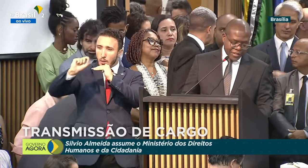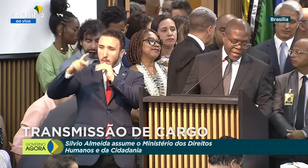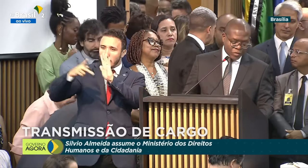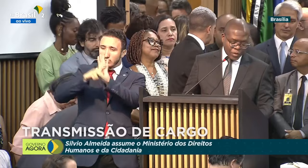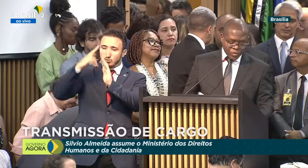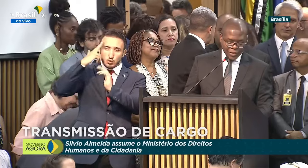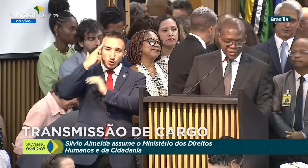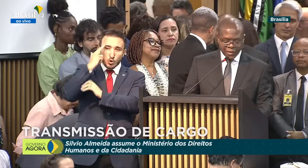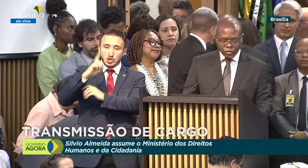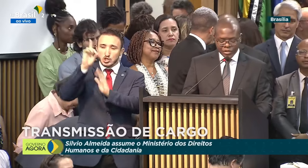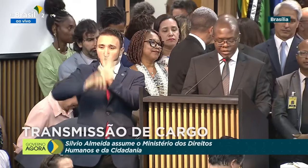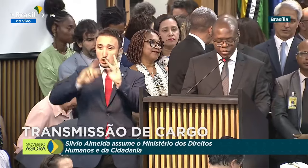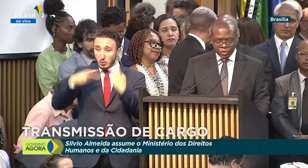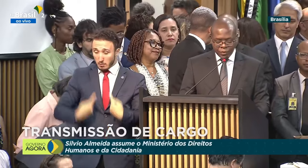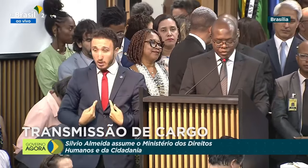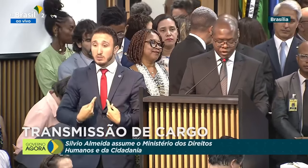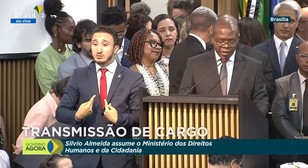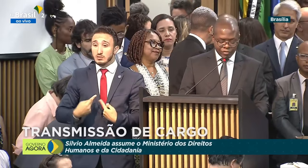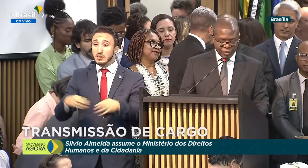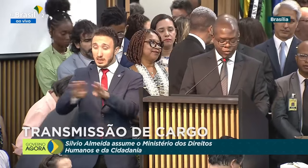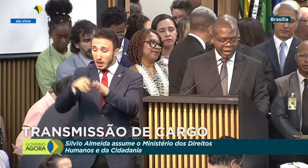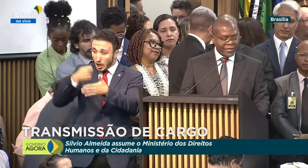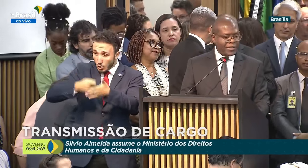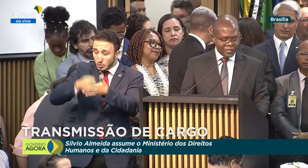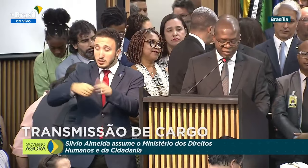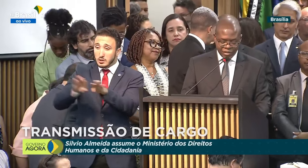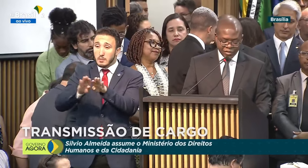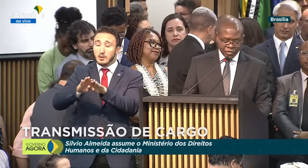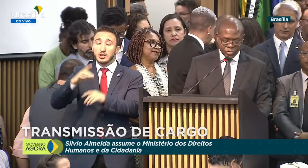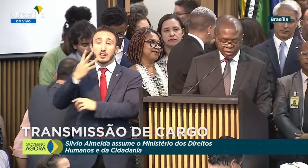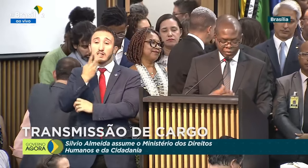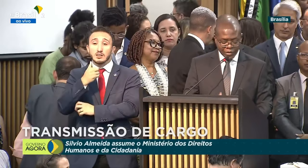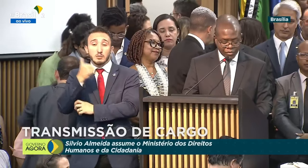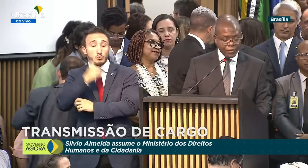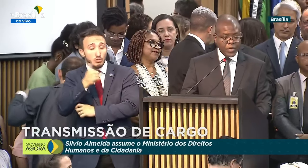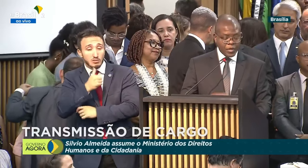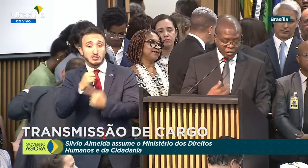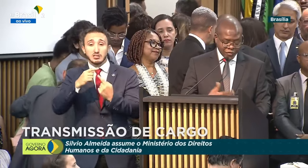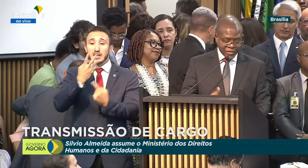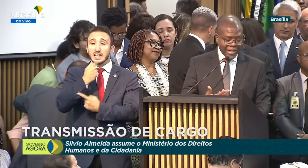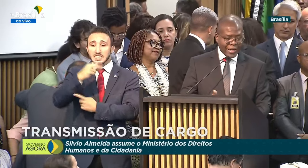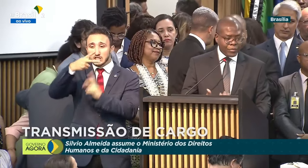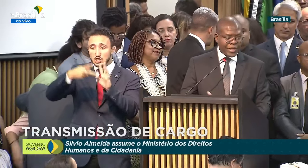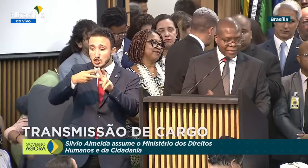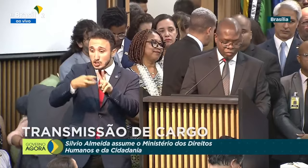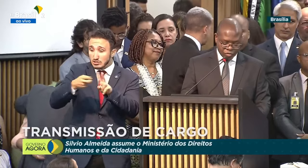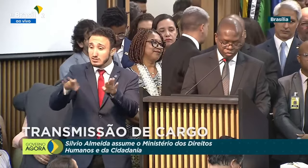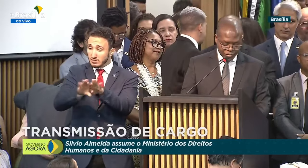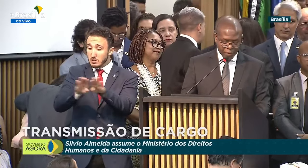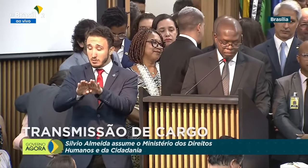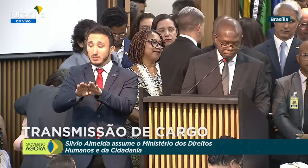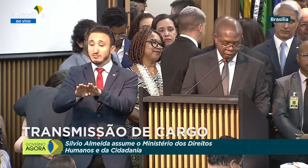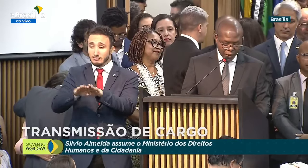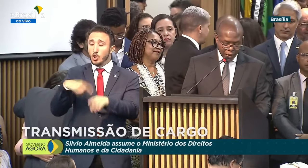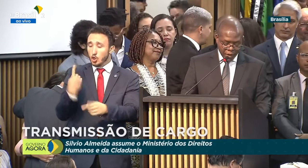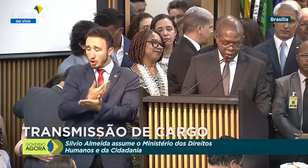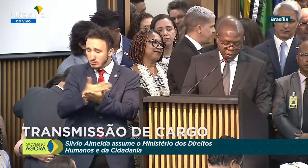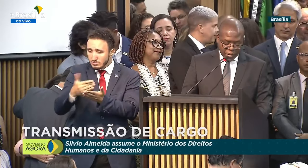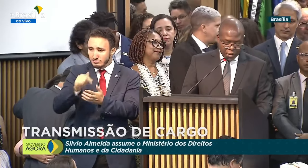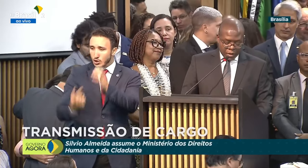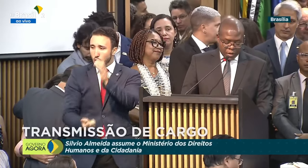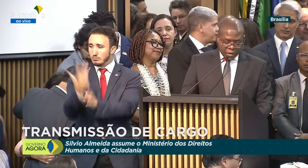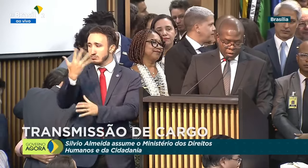Humanos tinha a luta contra a ditadura se na Luta pelos direitos das mulheres crianças indígenas e outros segmentos nós avançaremos nessa construção